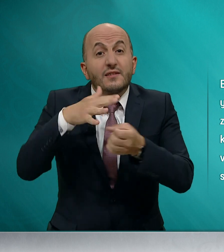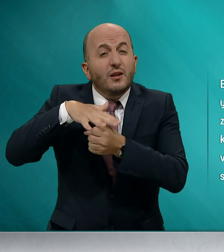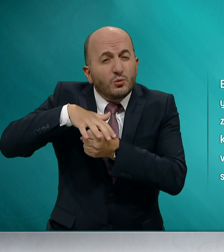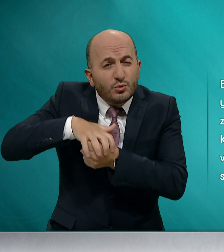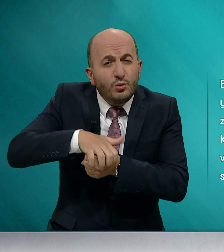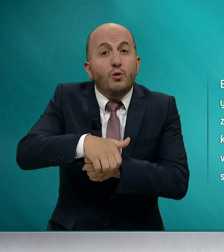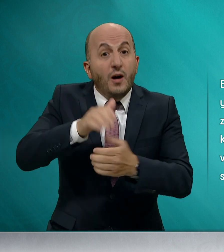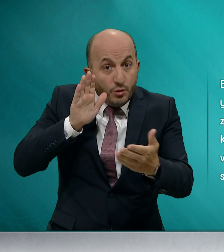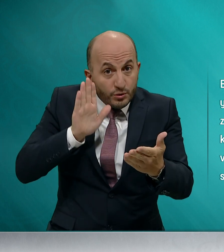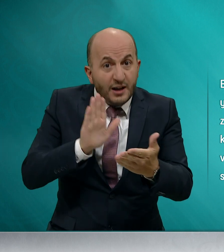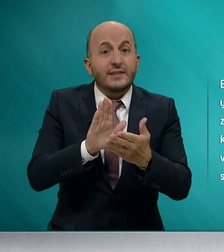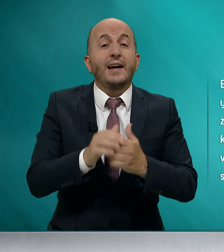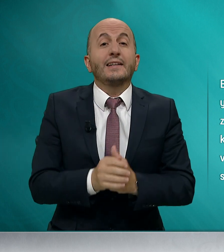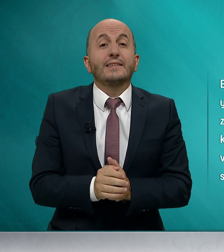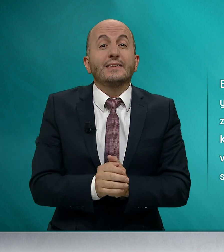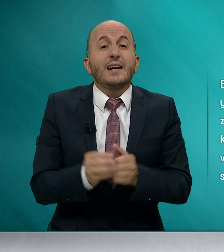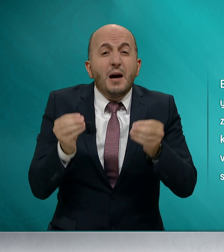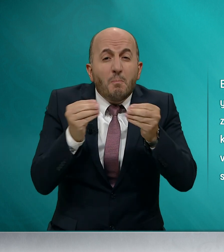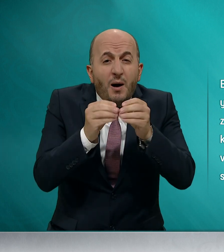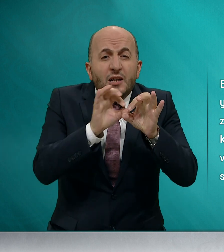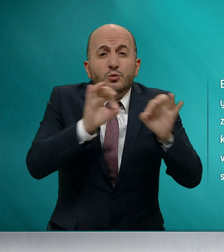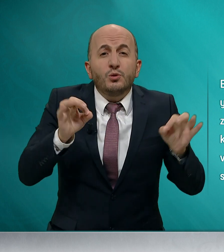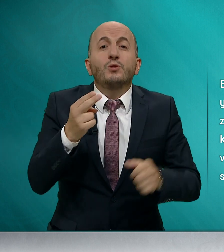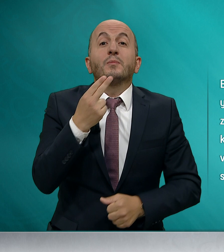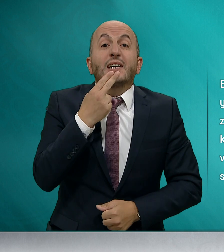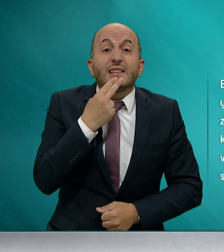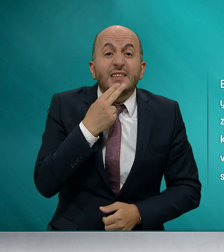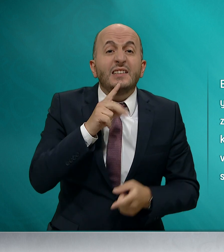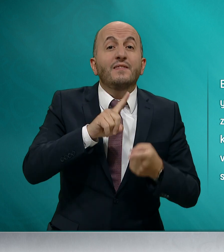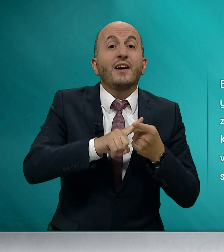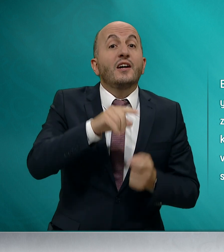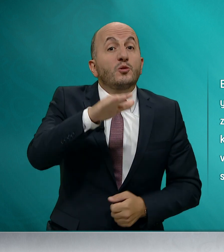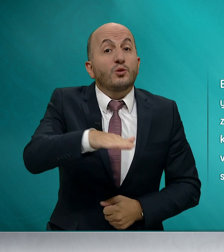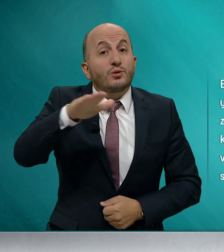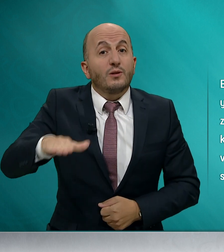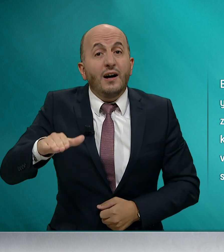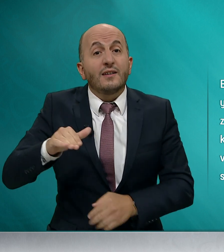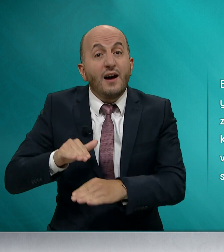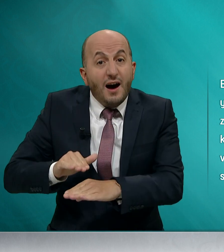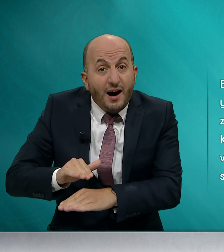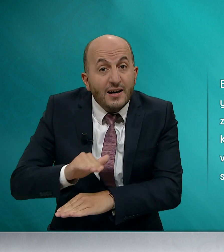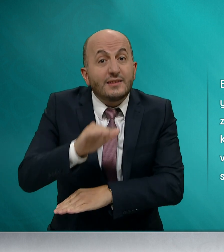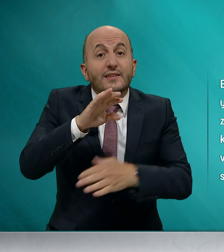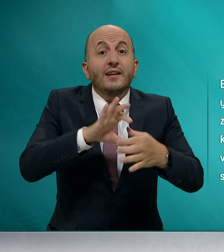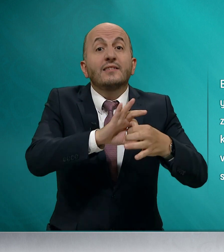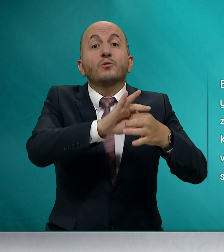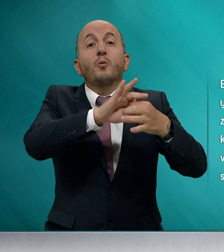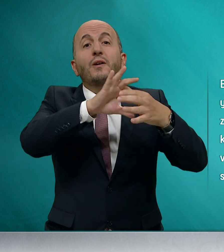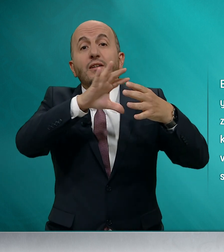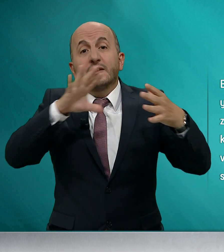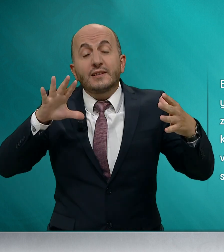Kardeşlerimiz zulme uğrarken masum kadın ve çocuklar